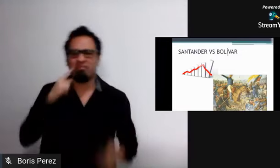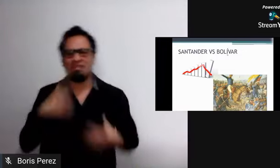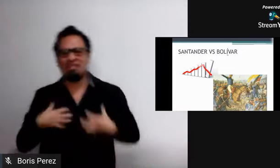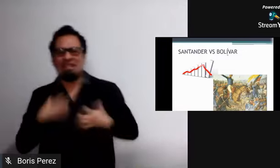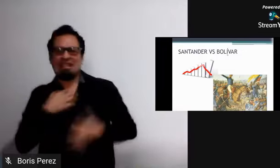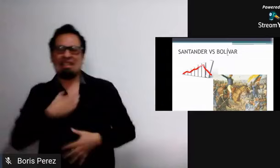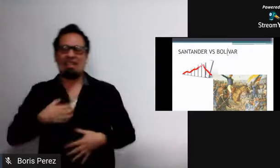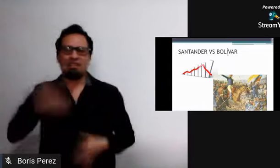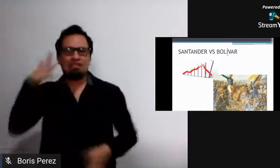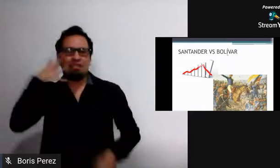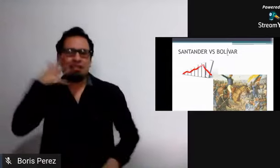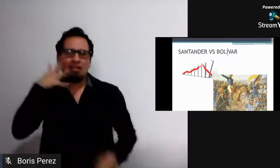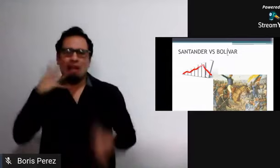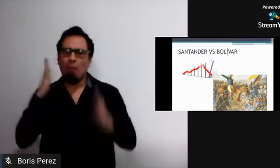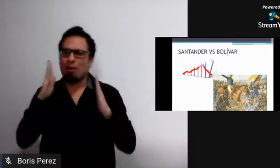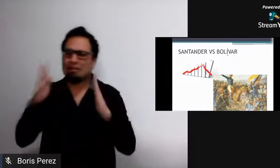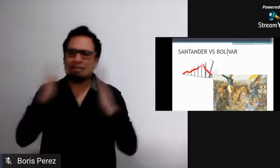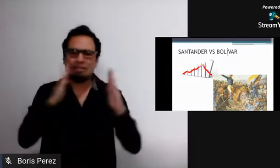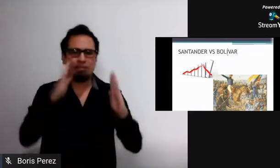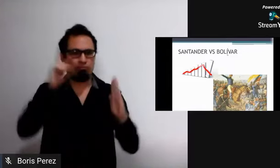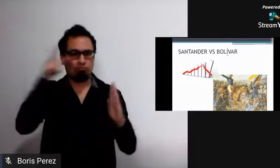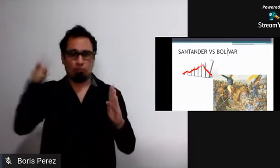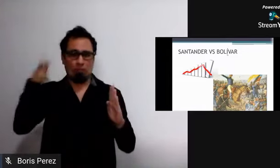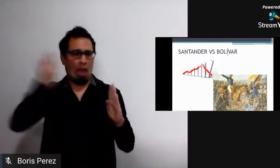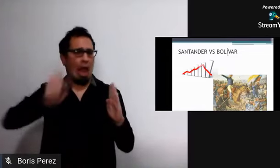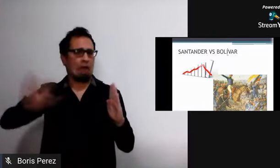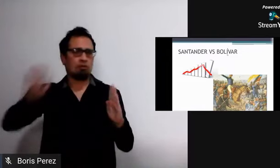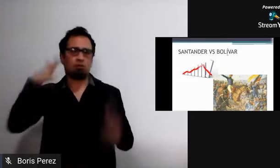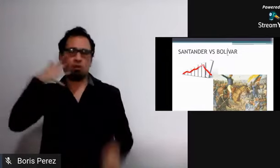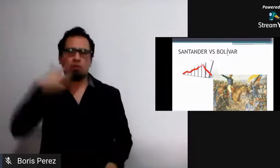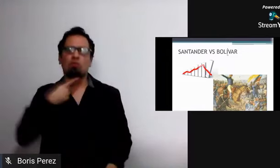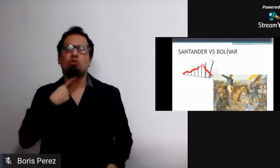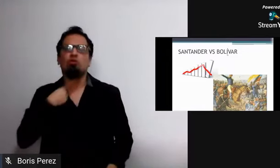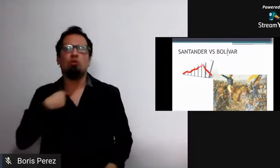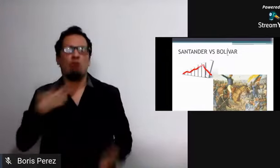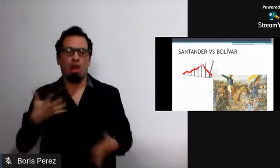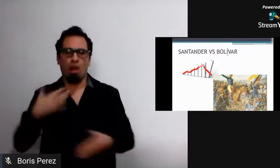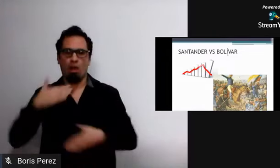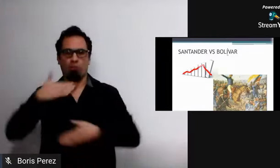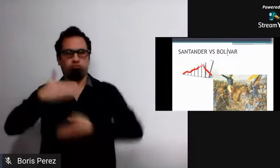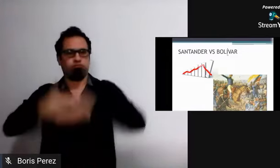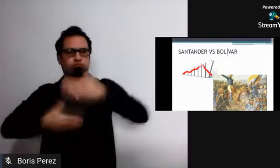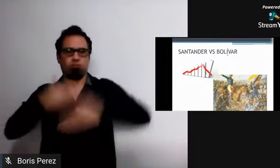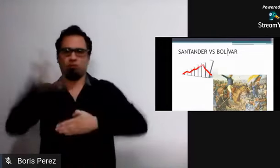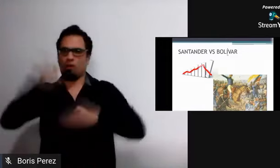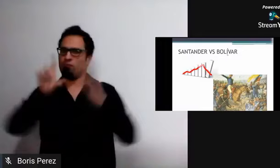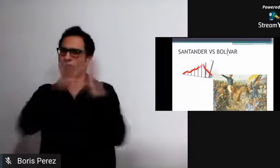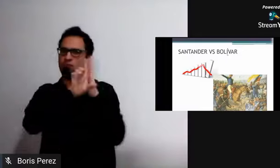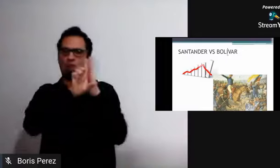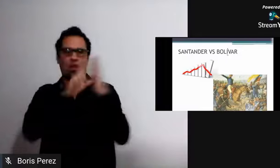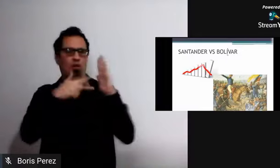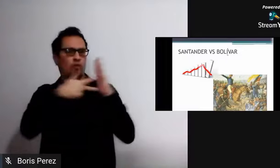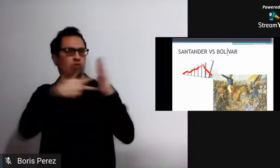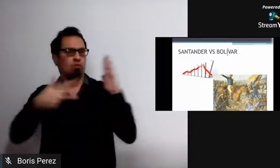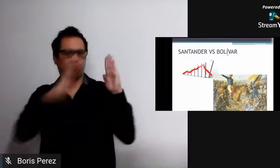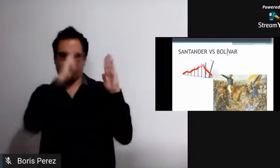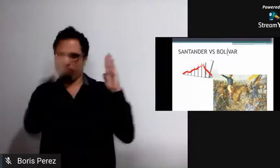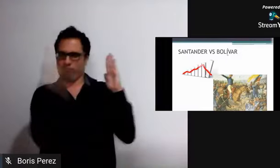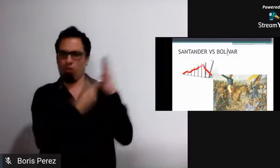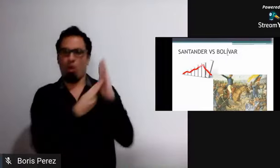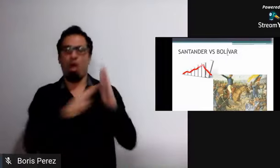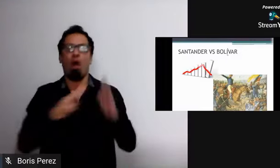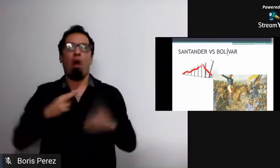ciertas personas porque no podían tener acceso a estos recursos económicos y el mismo Santander, que por su